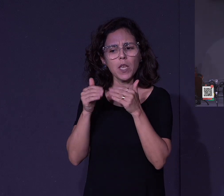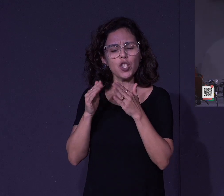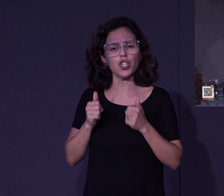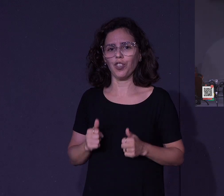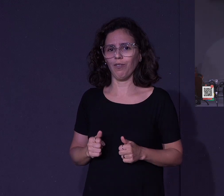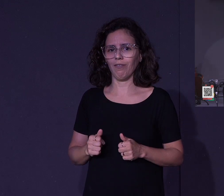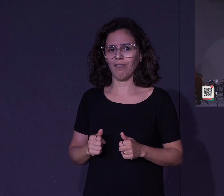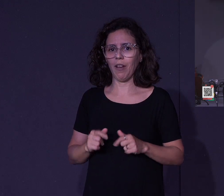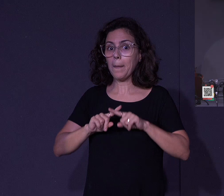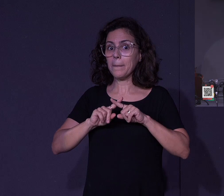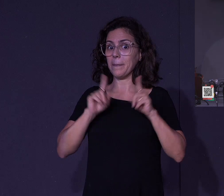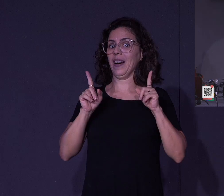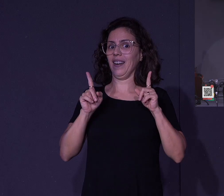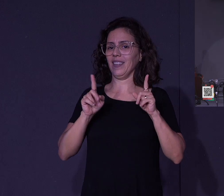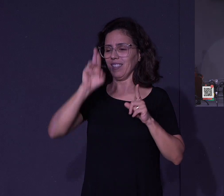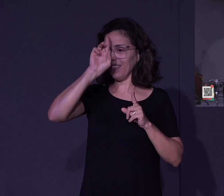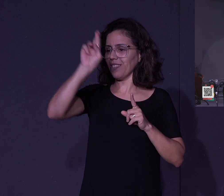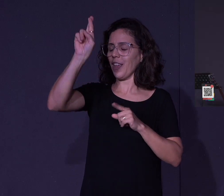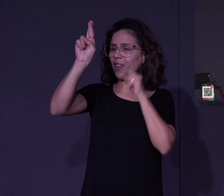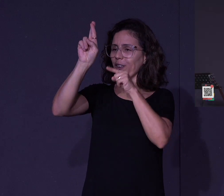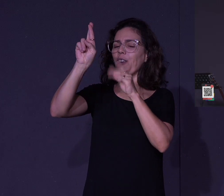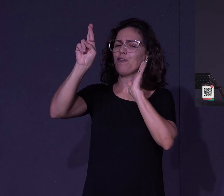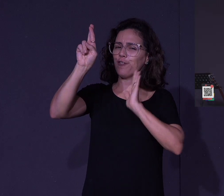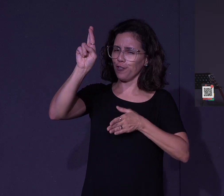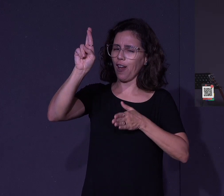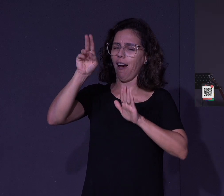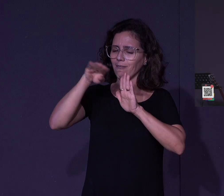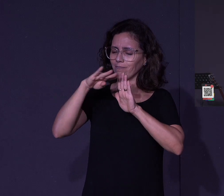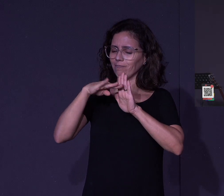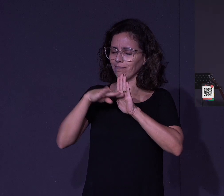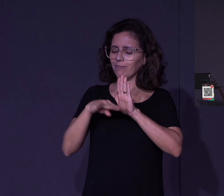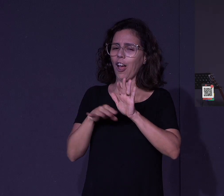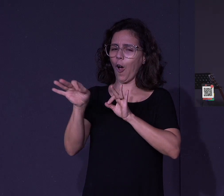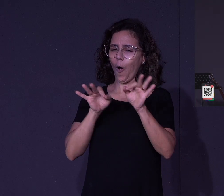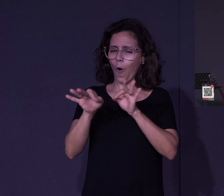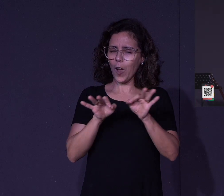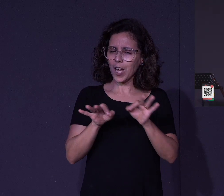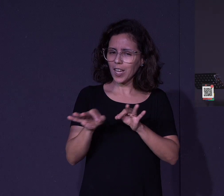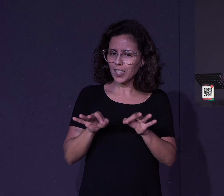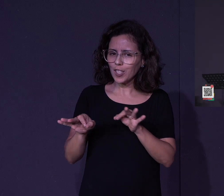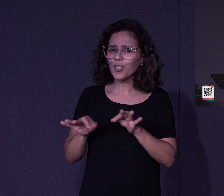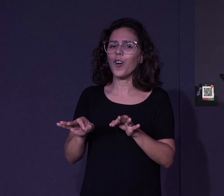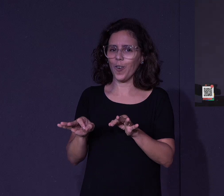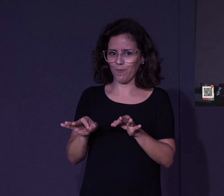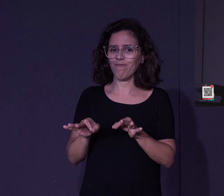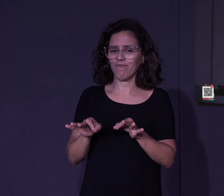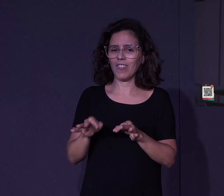do cronograma do Senhor. Sabia que havia uma